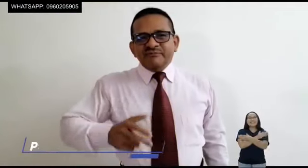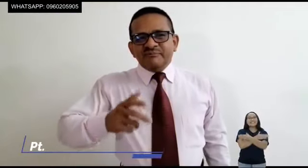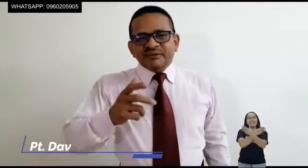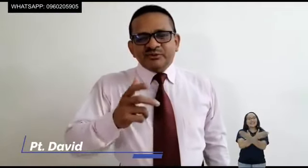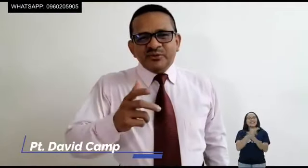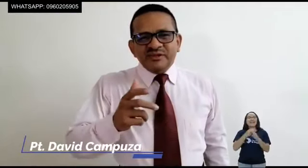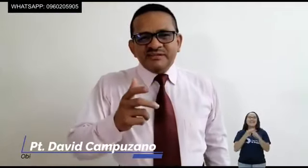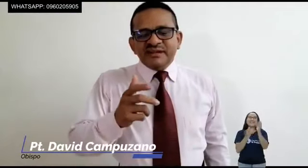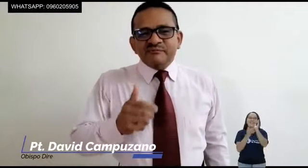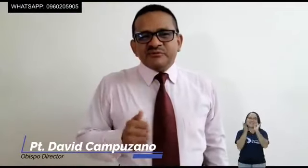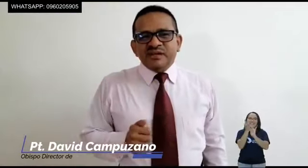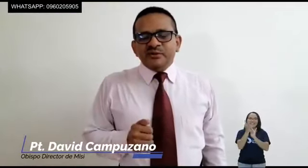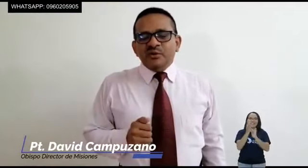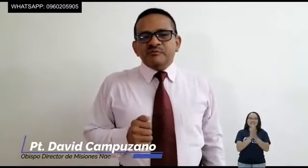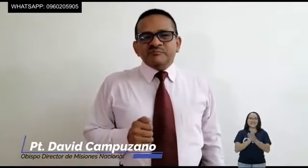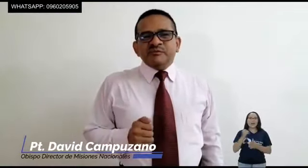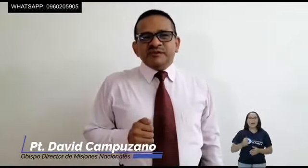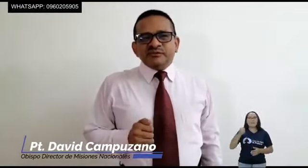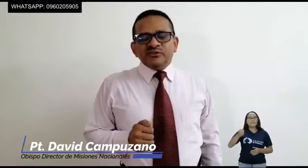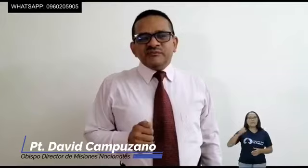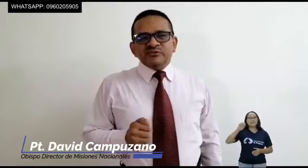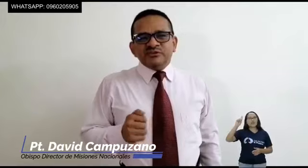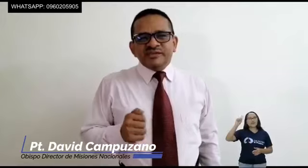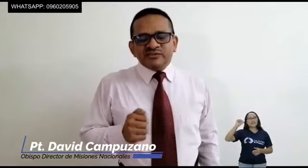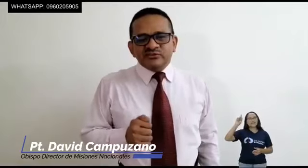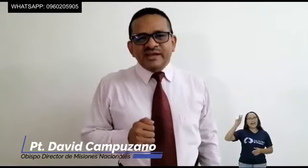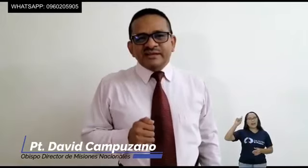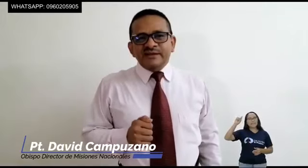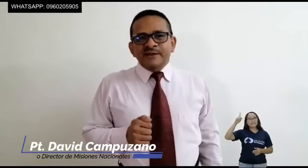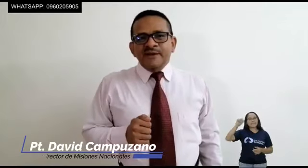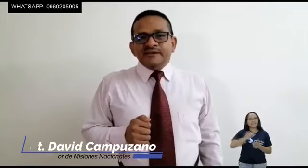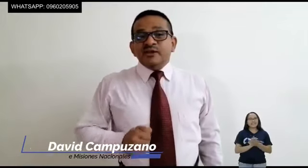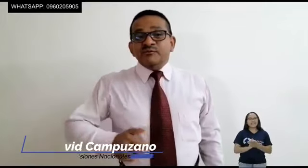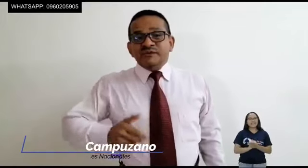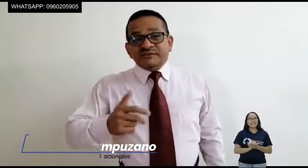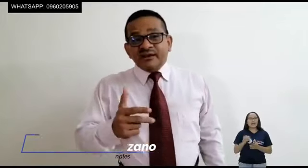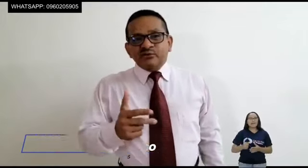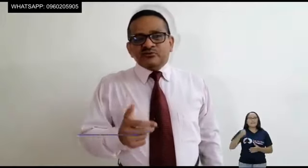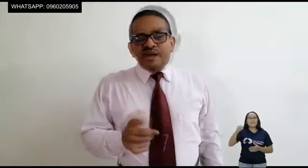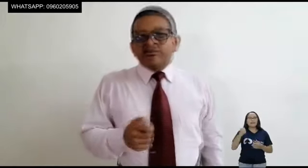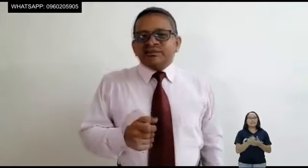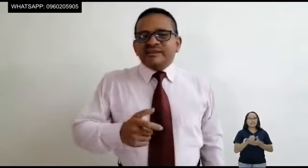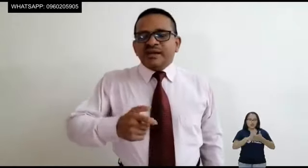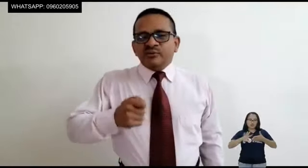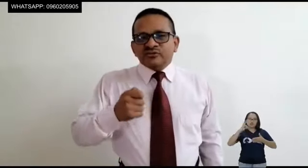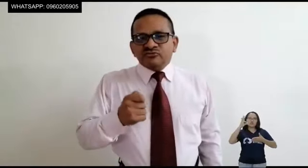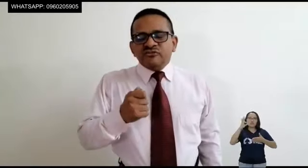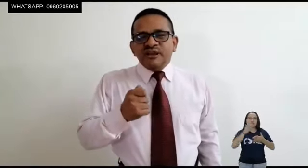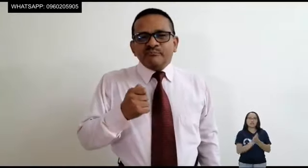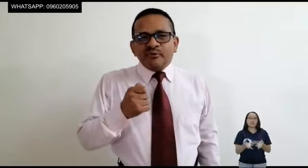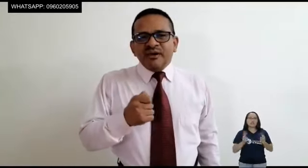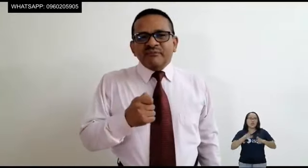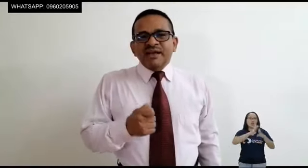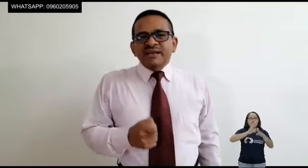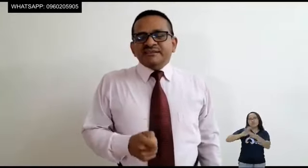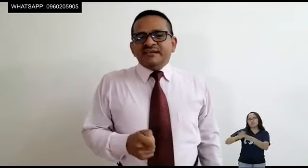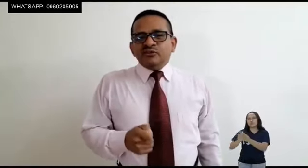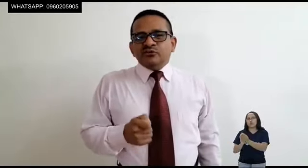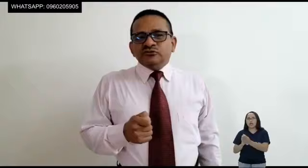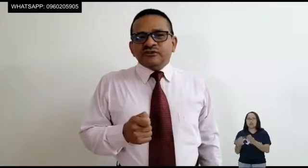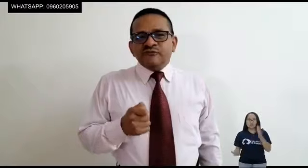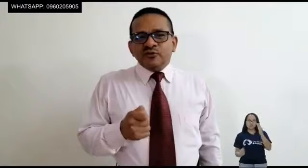Jesús. Les habla el pastor David Campuzano, obispo director de Misiones Nacionales. Quiero invitarlos a nuestra inauguración del